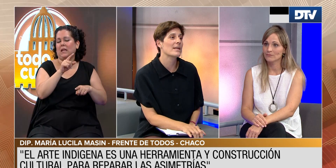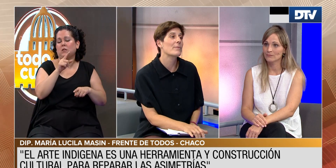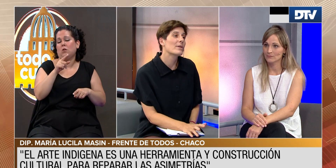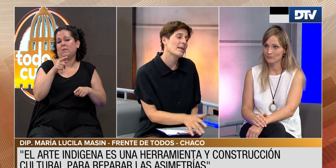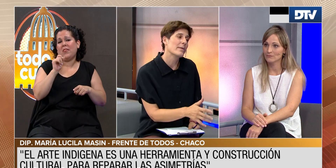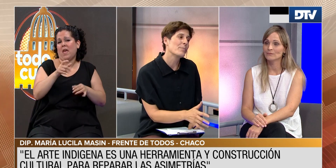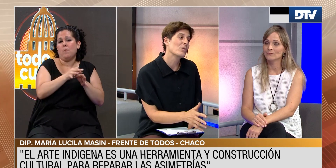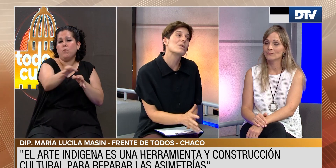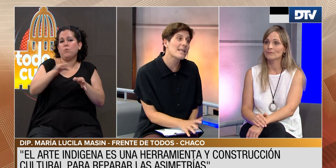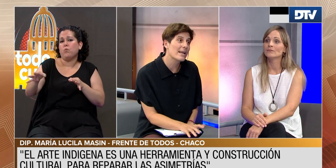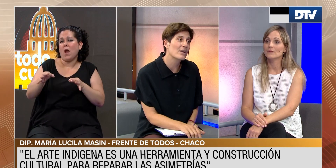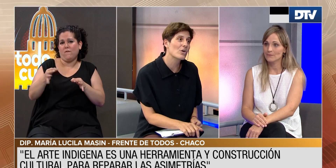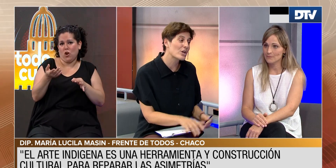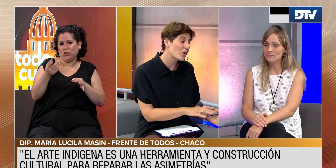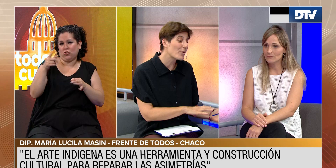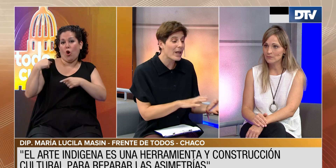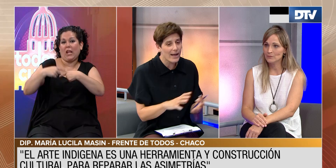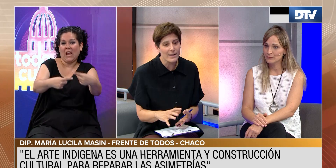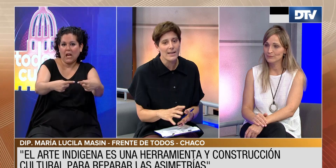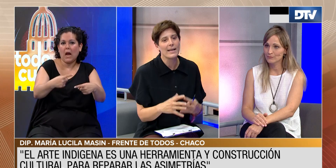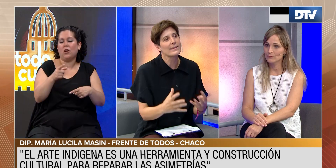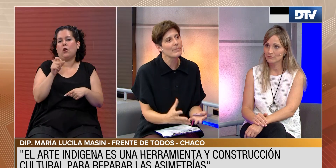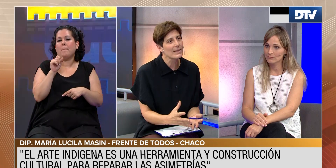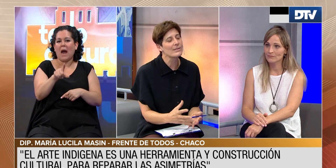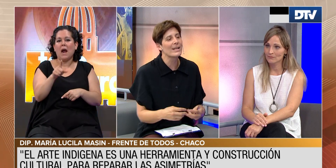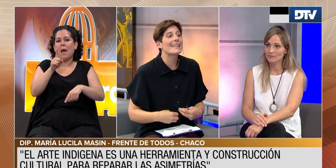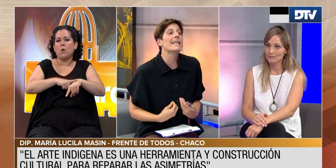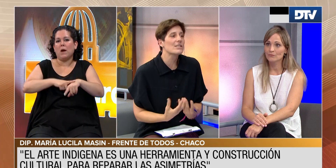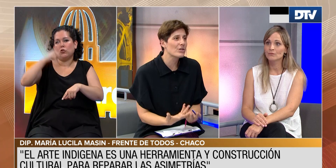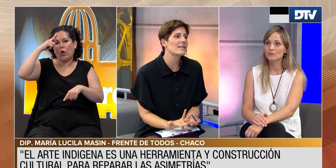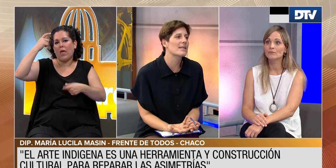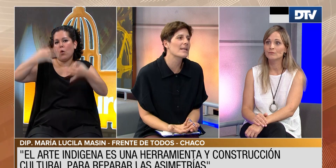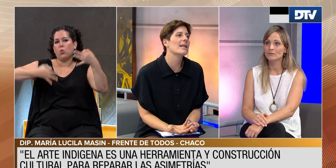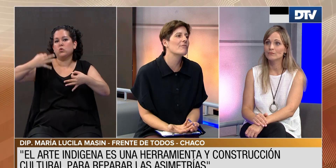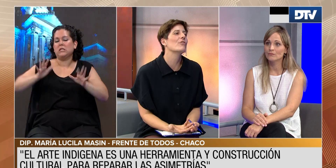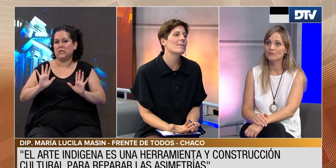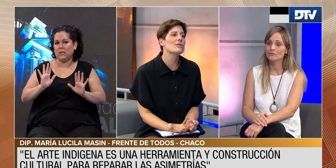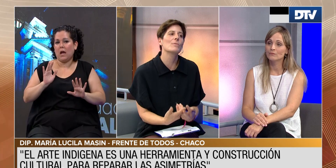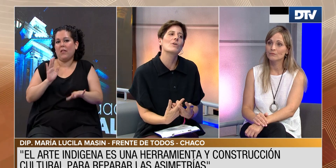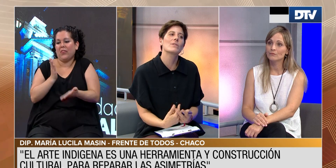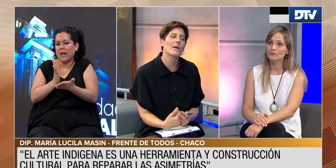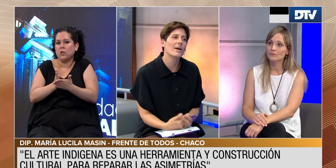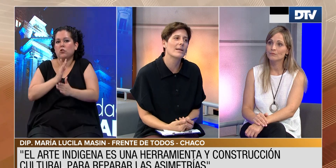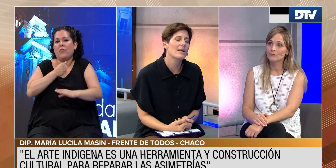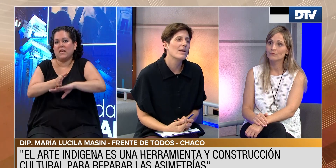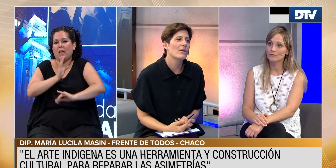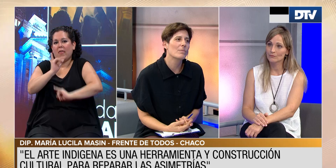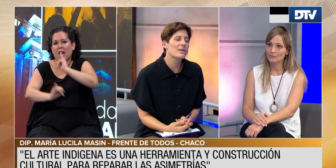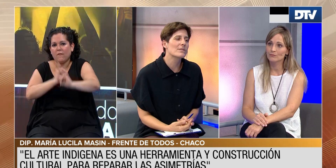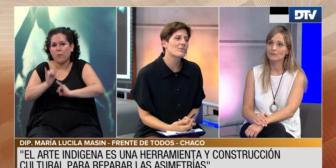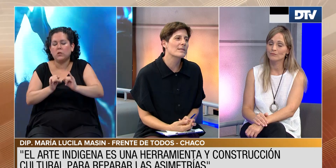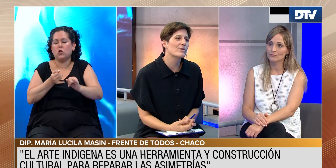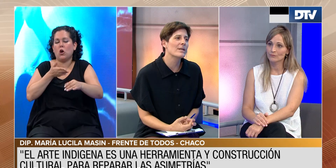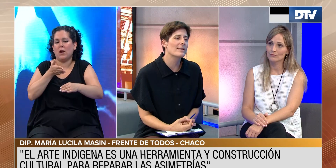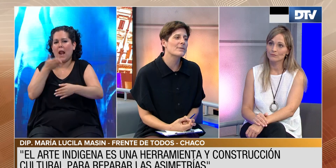casos judiciales, ¿no? Incorporar la interpretación, el derecho a acceder a la información, como nos contaban los